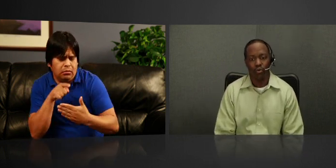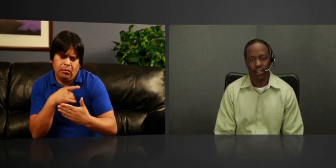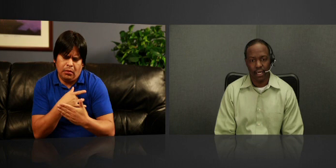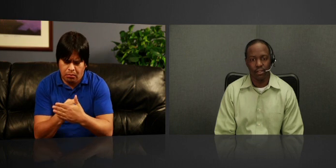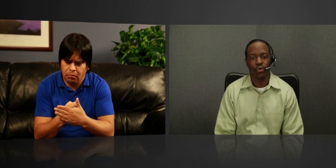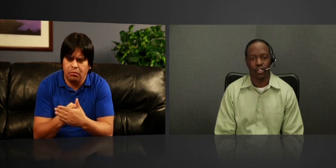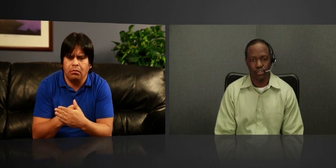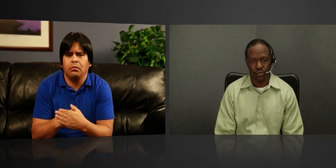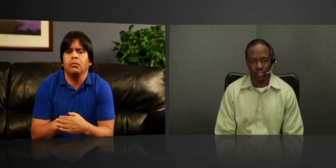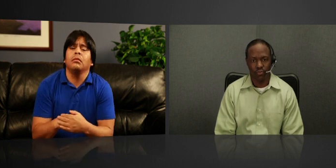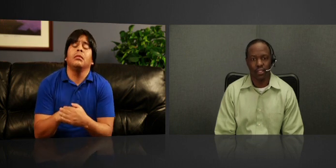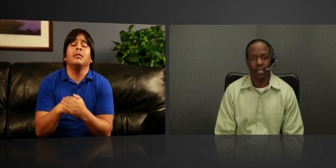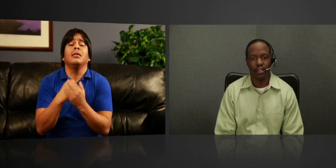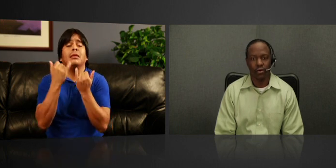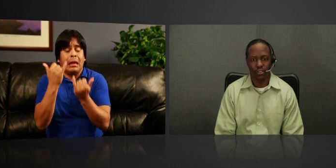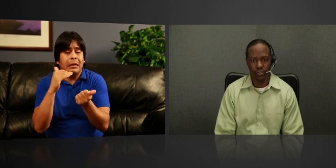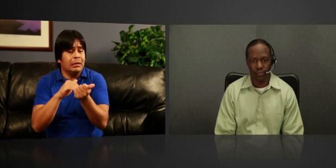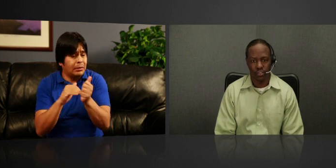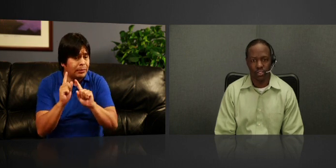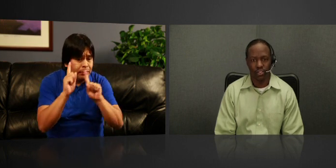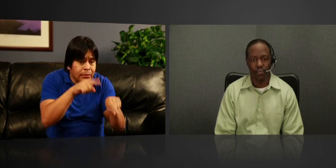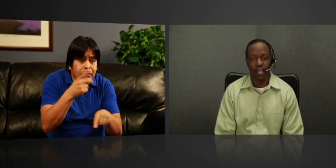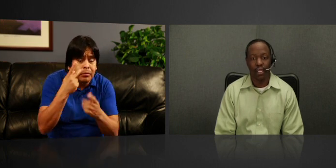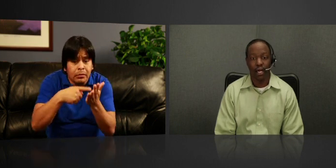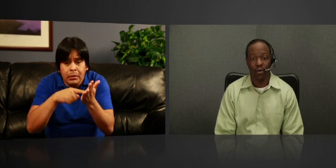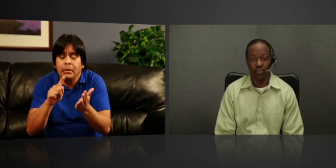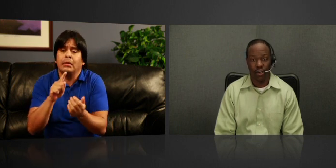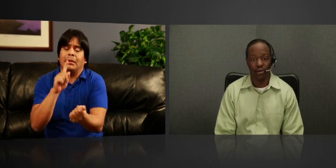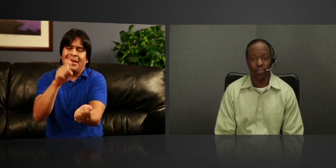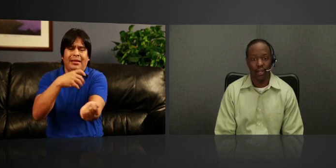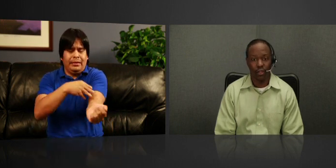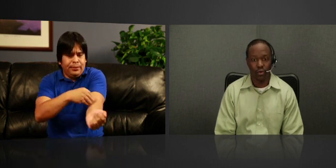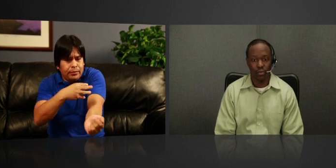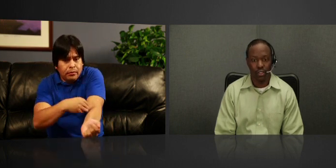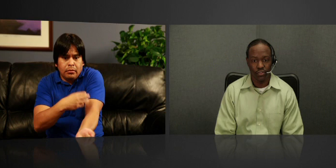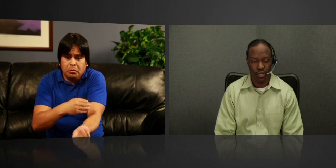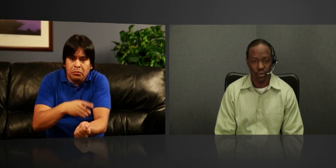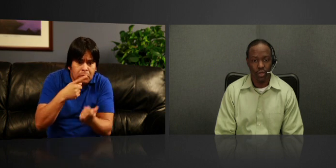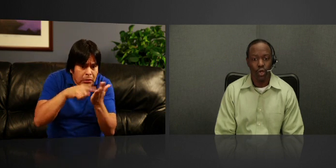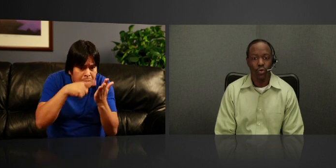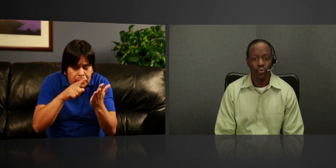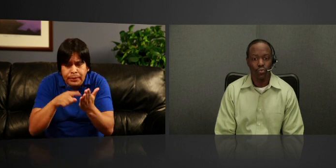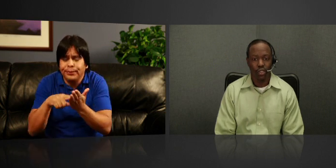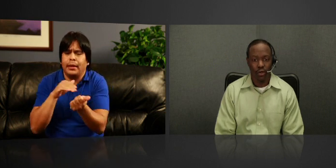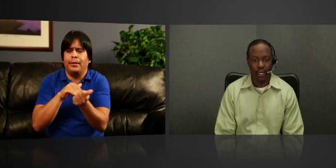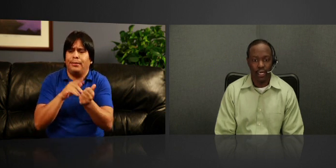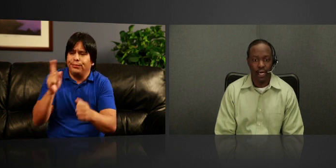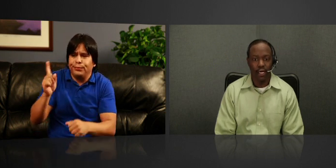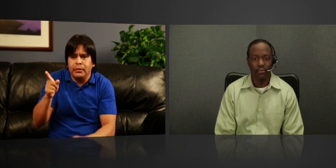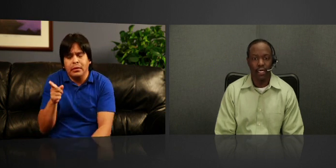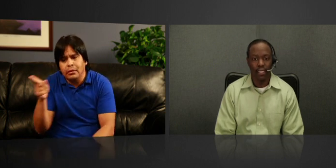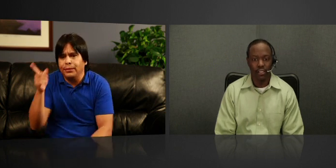o fue ataque del corazón Así que ataque del corazón y ahora fue a los médicos le hicieron un